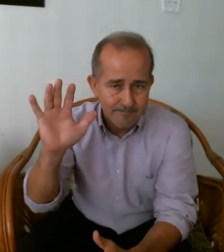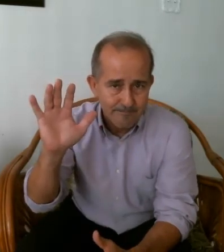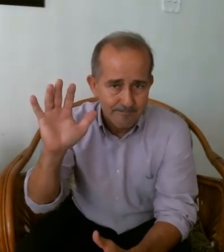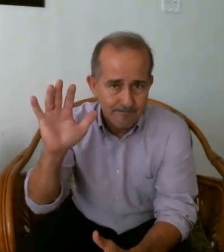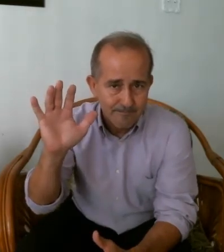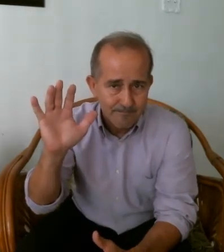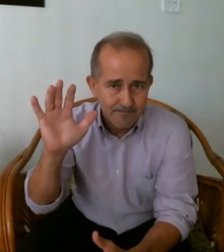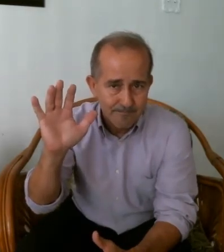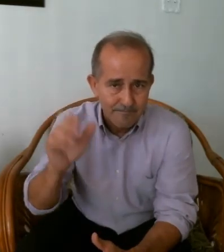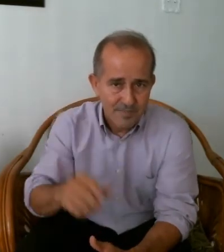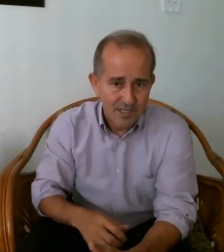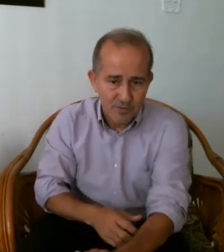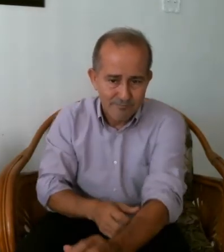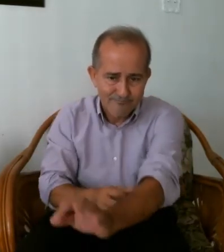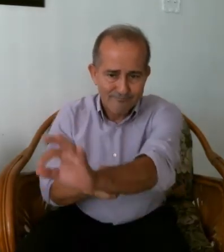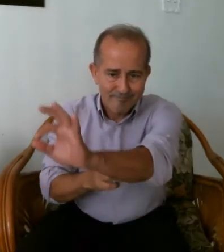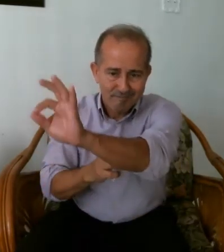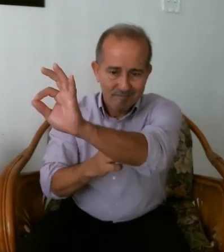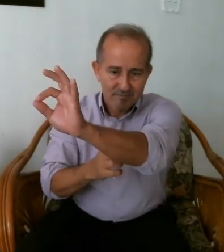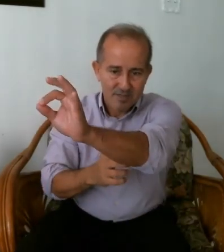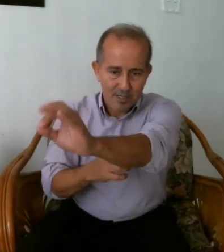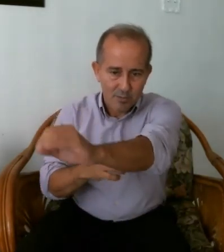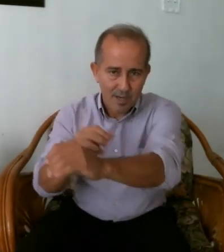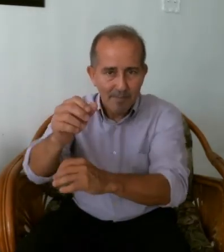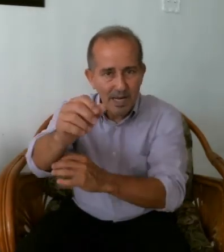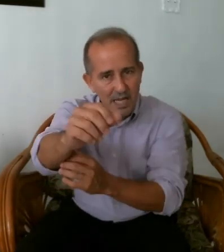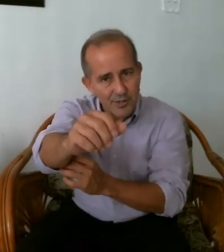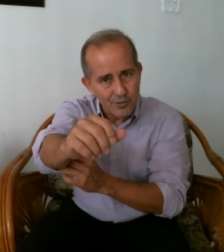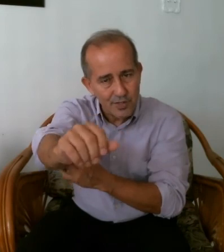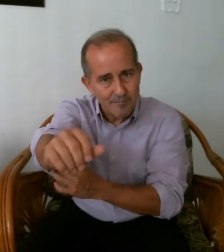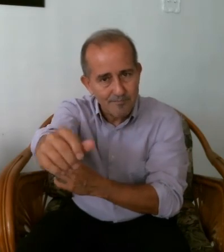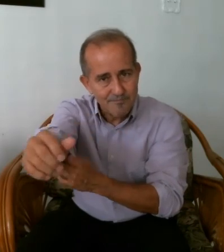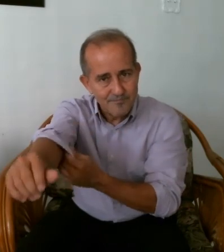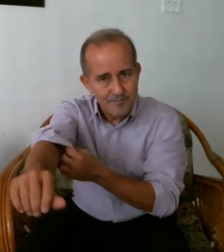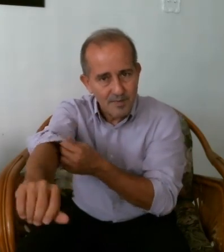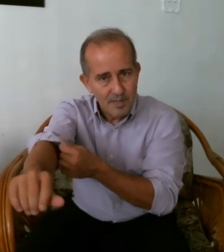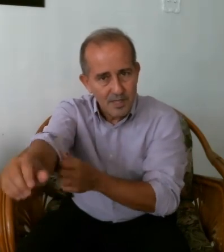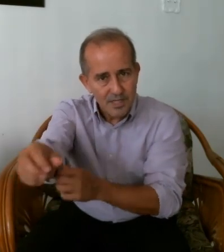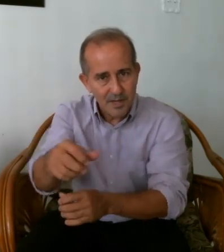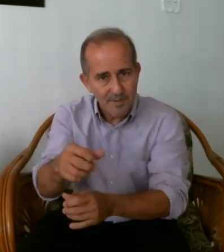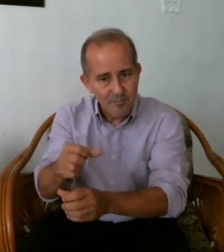Bueno. Aquí, ¿no? Ya tengo las manos enrolladas. Y ya mismo.